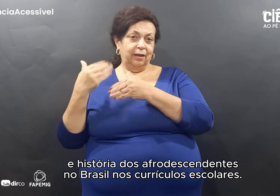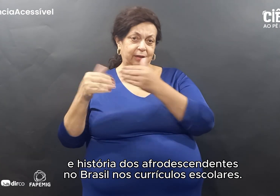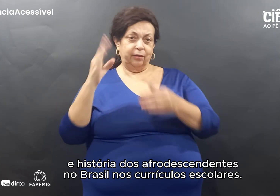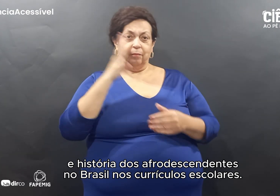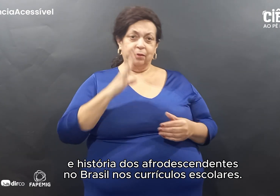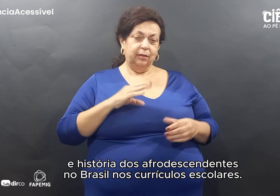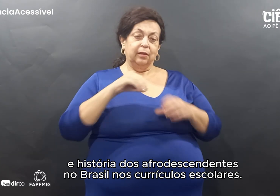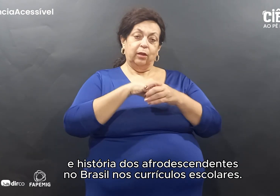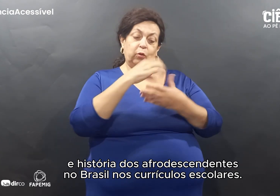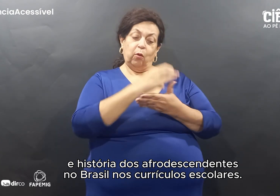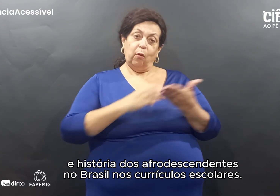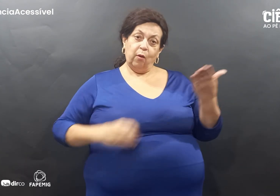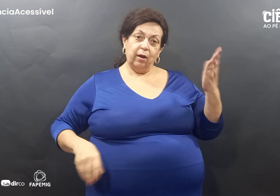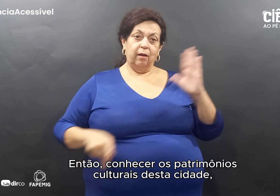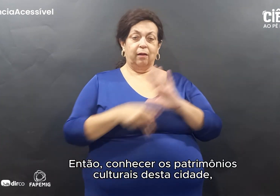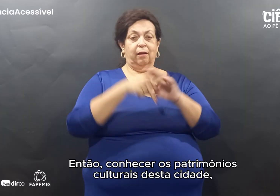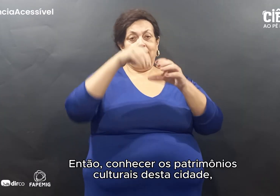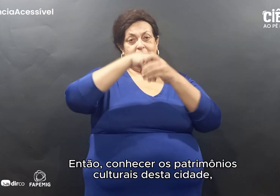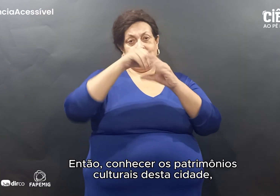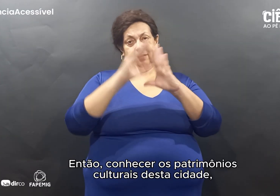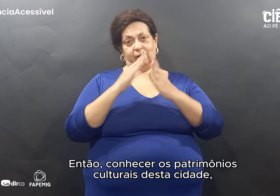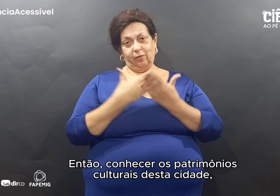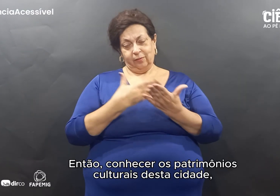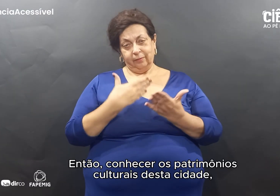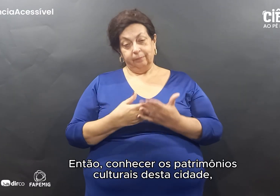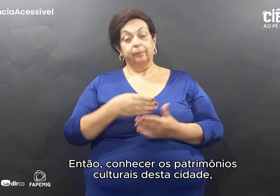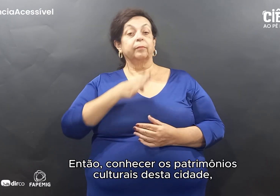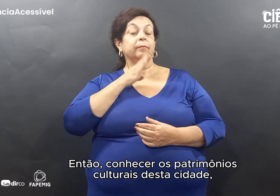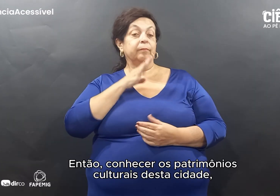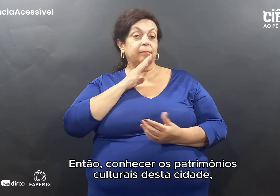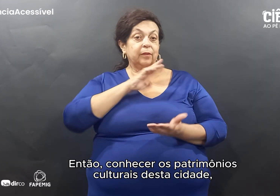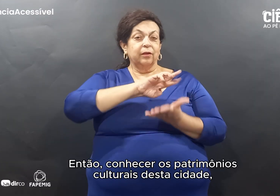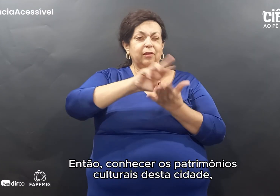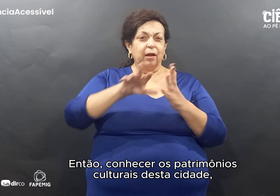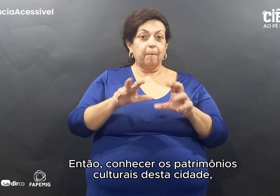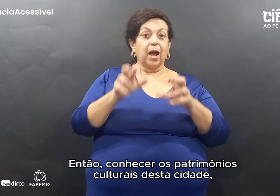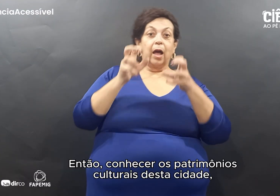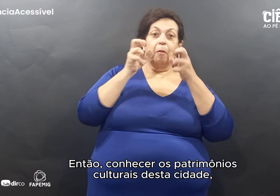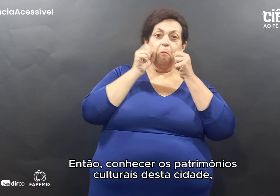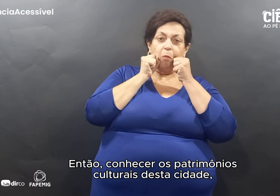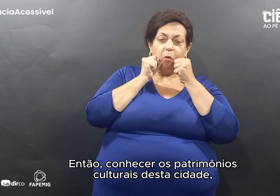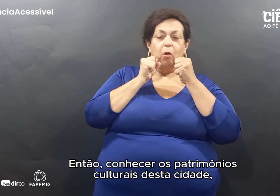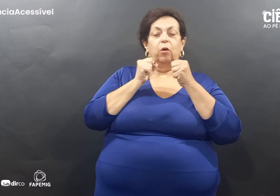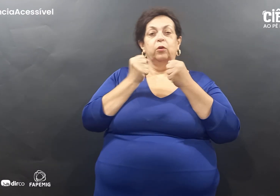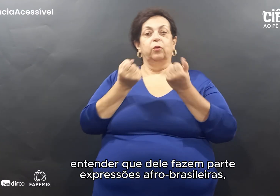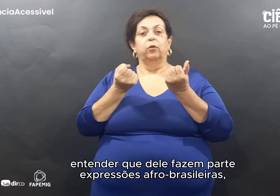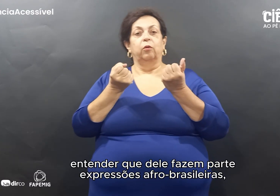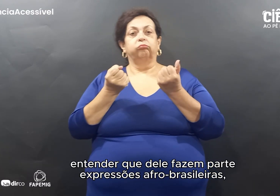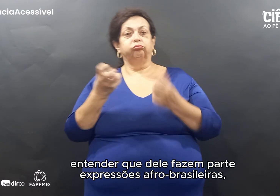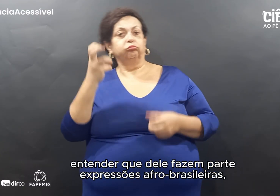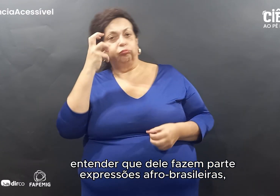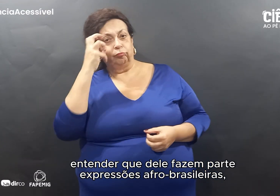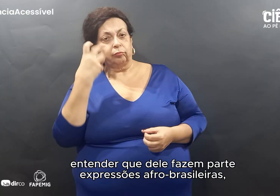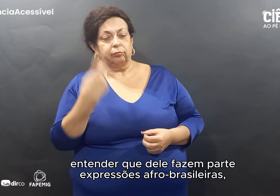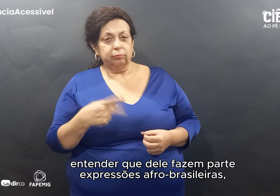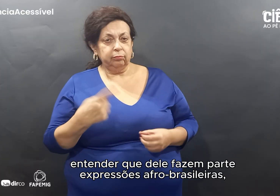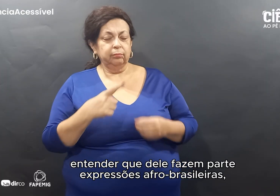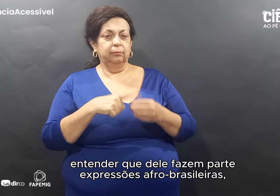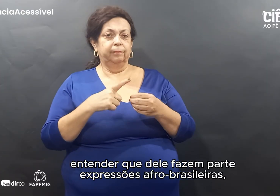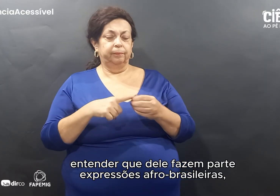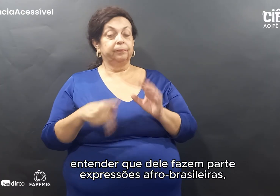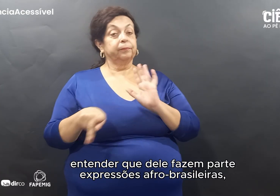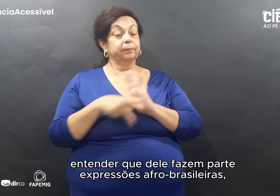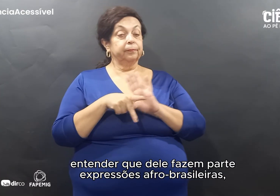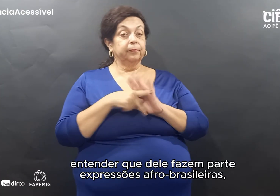nos currículos escolares. Então, conhecer os patrimônios culturais dessa cidade, entender que dele